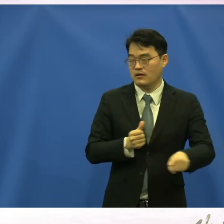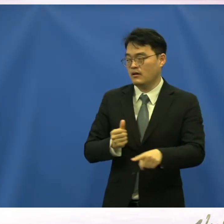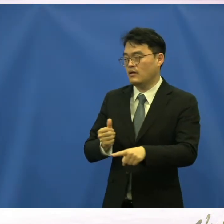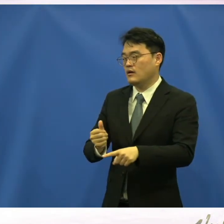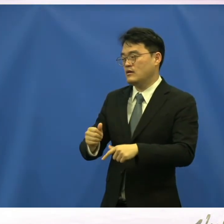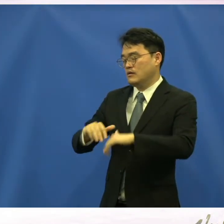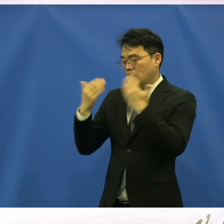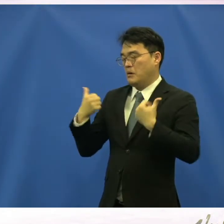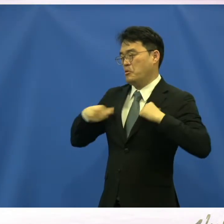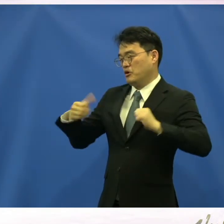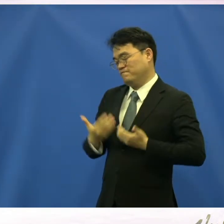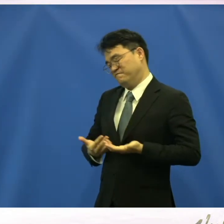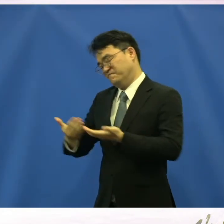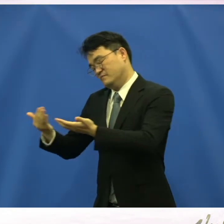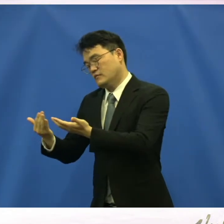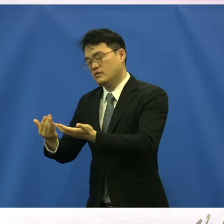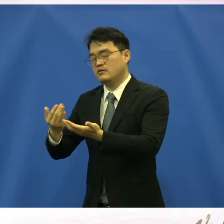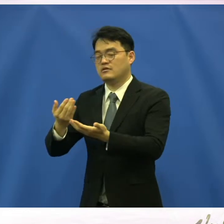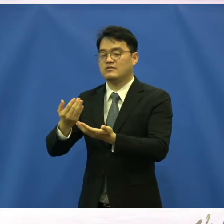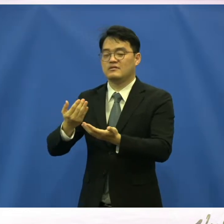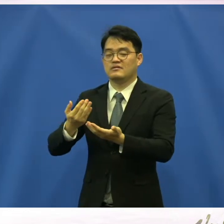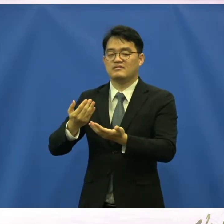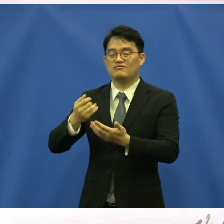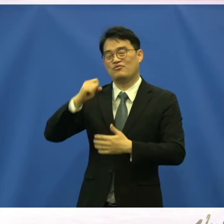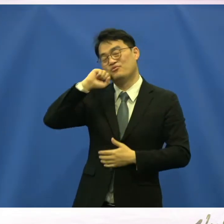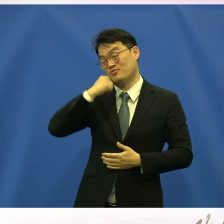쟁취하는 거는 쉬운데 포기하는 건 어려운 거예요.